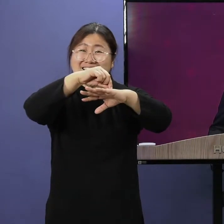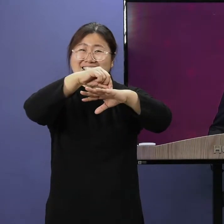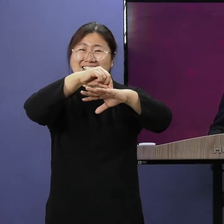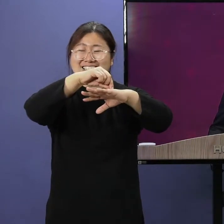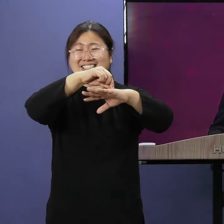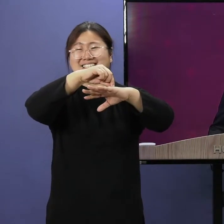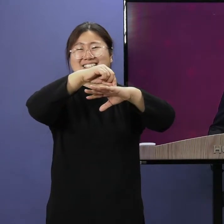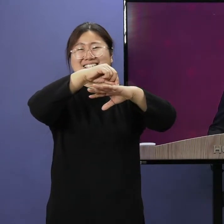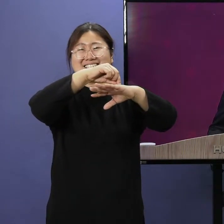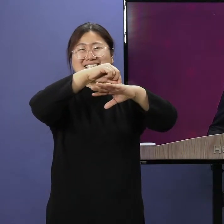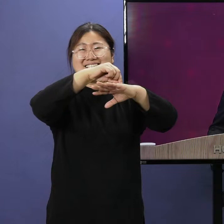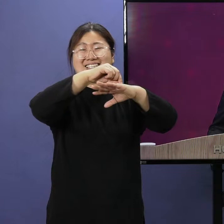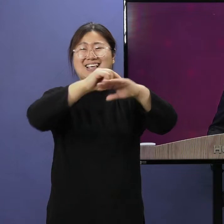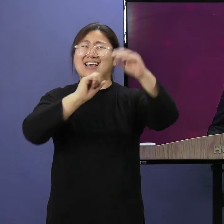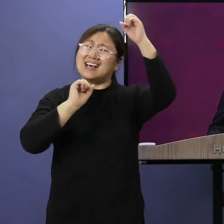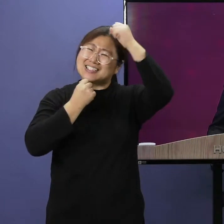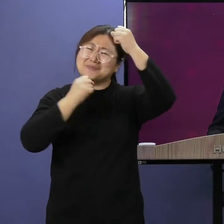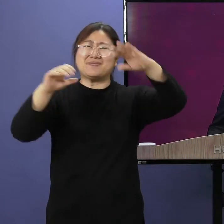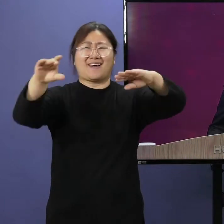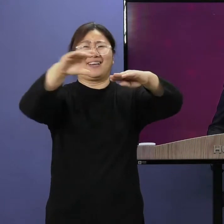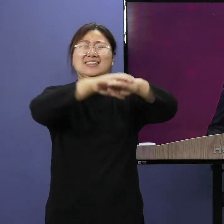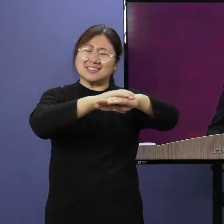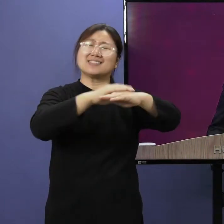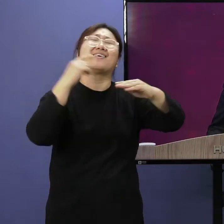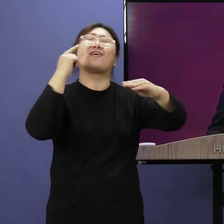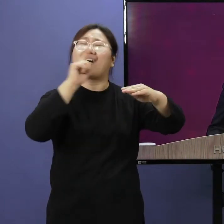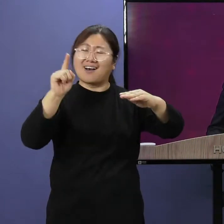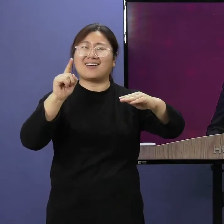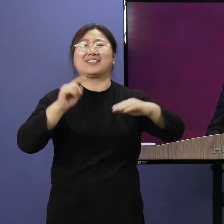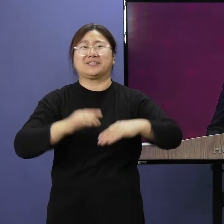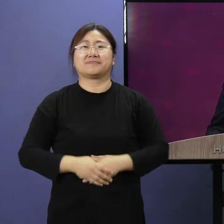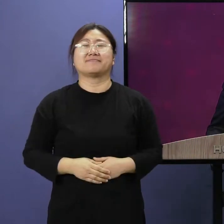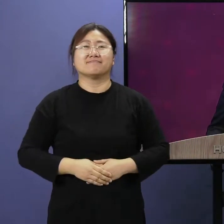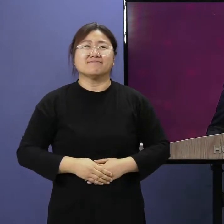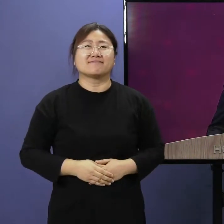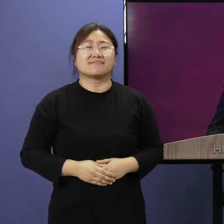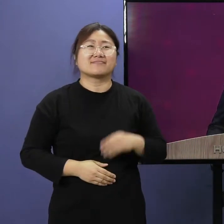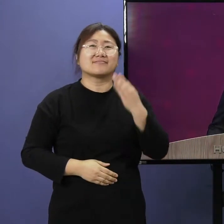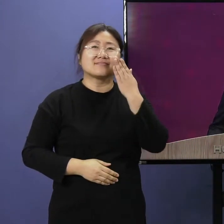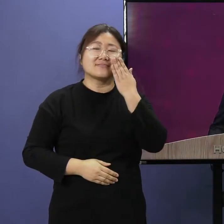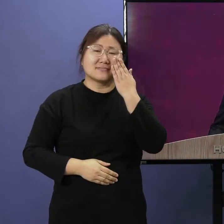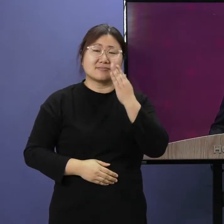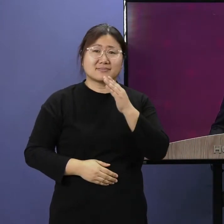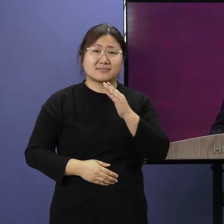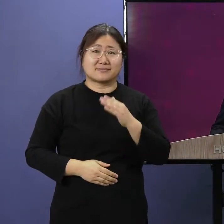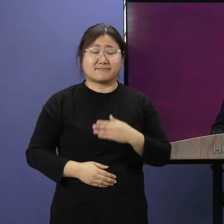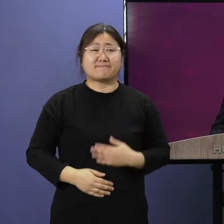품꾼이 되고자 해서 왔던 아들에게 그 말을 뱉지조차 못하게 딱 끊어버리고